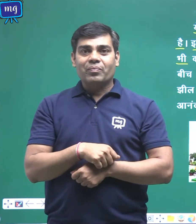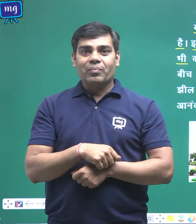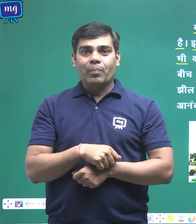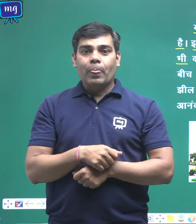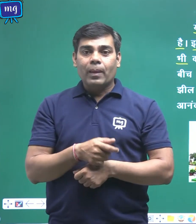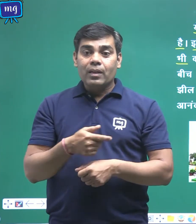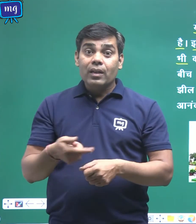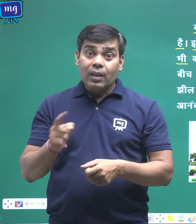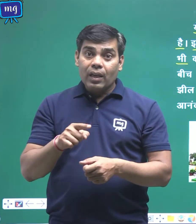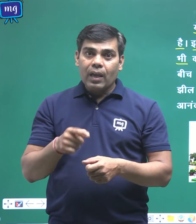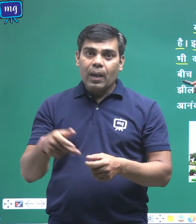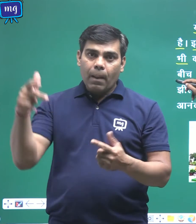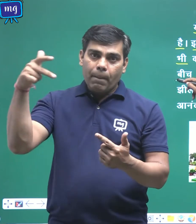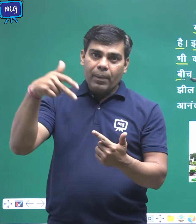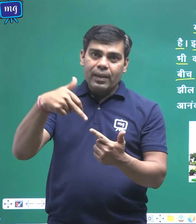के बीच